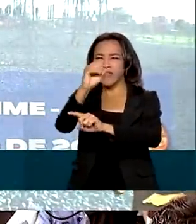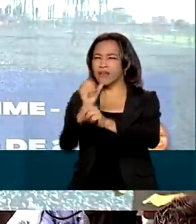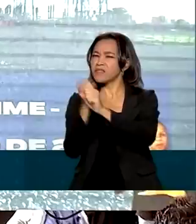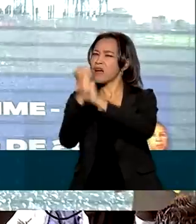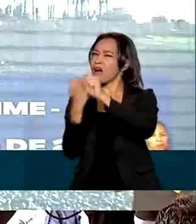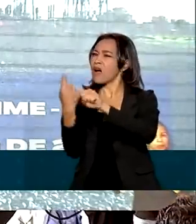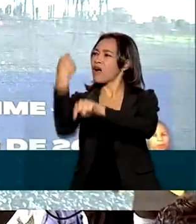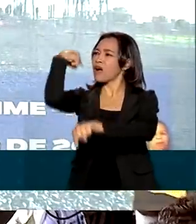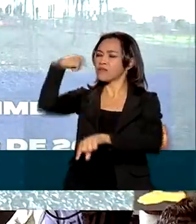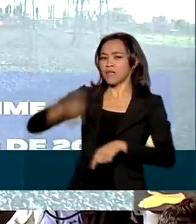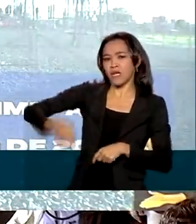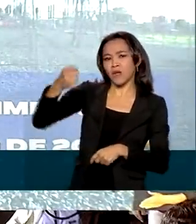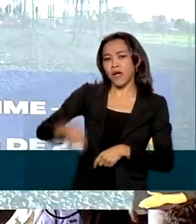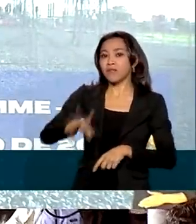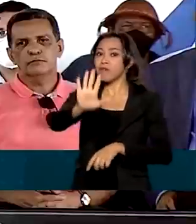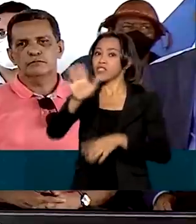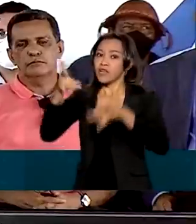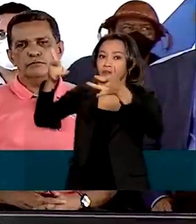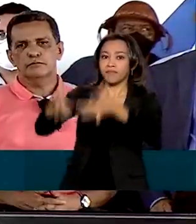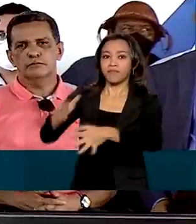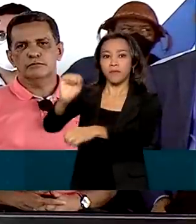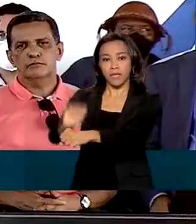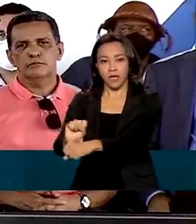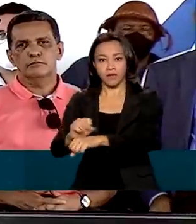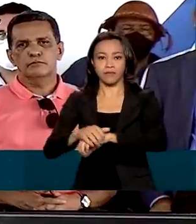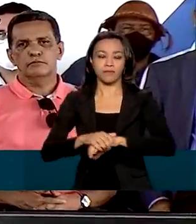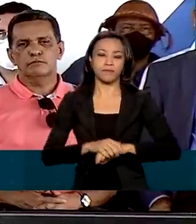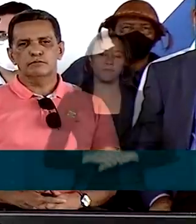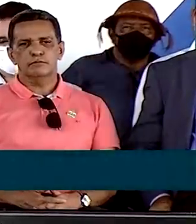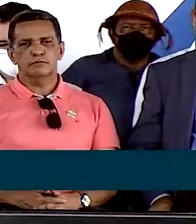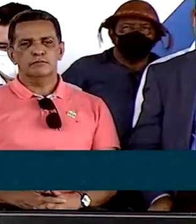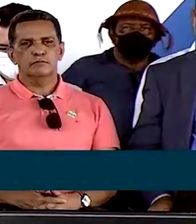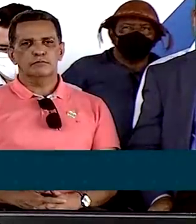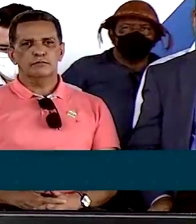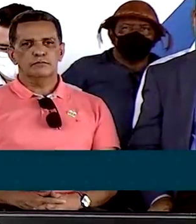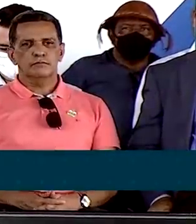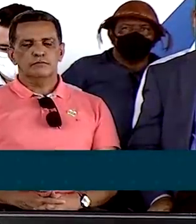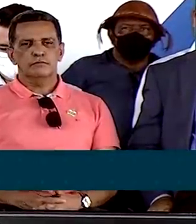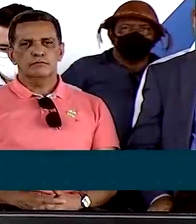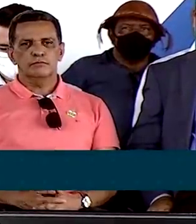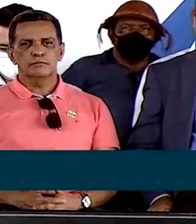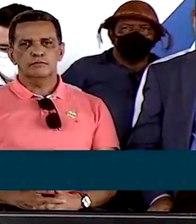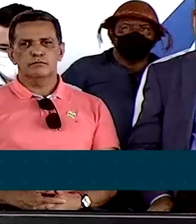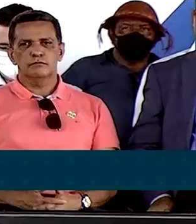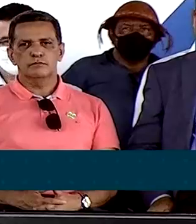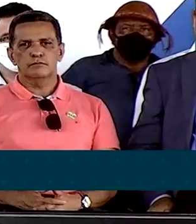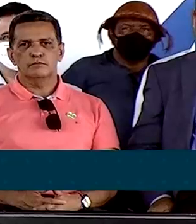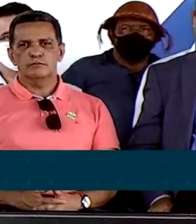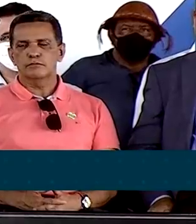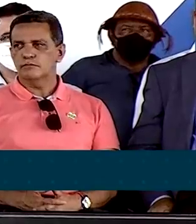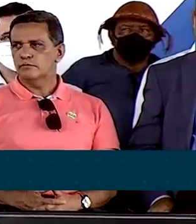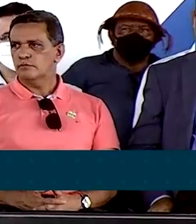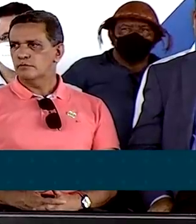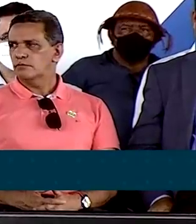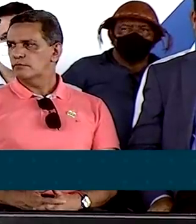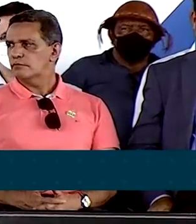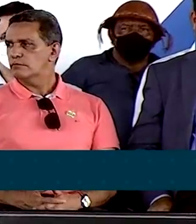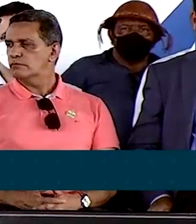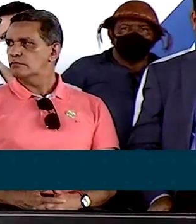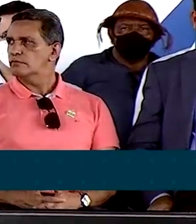mas estava com as obras paralisadas. É uma coisa fantástica, que só se consegue quando se